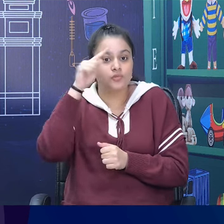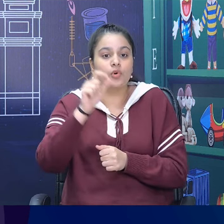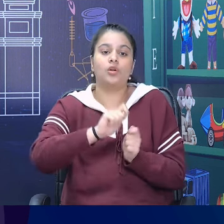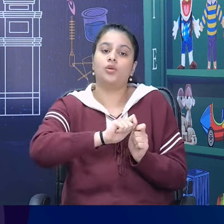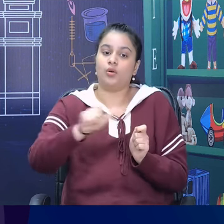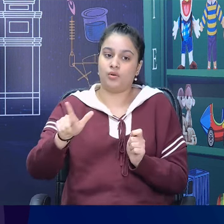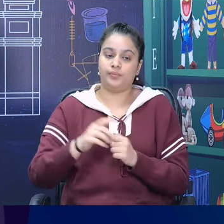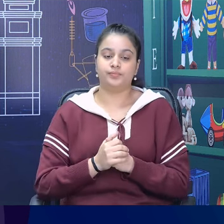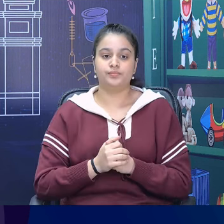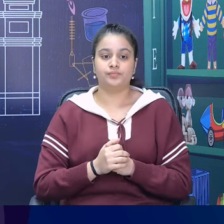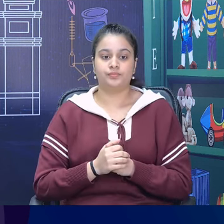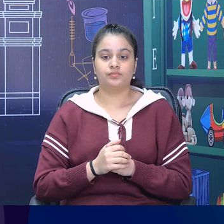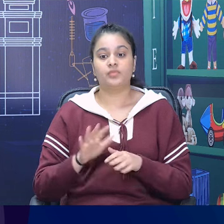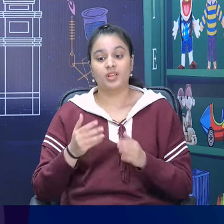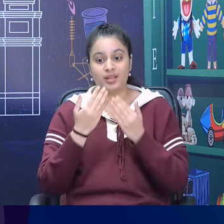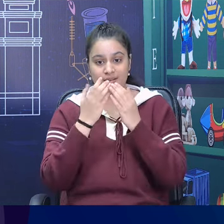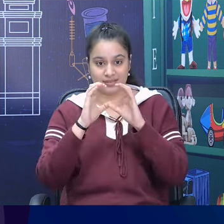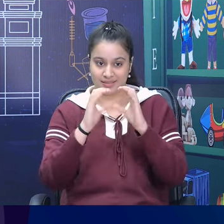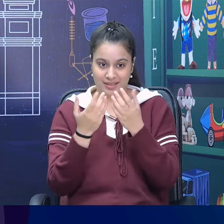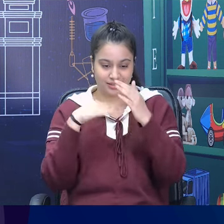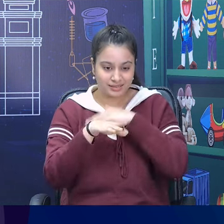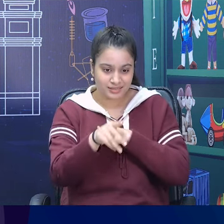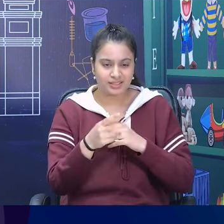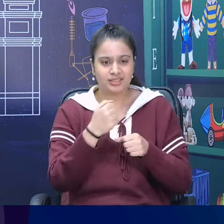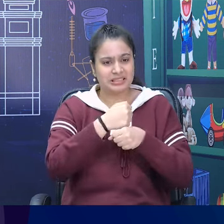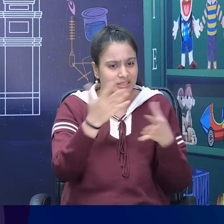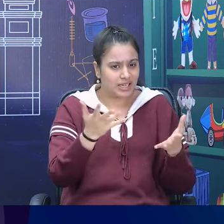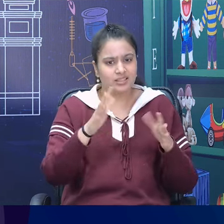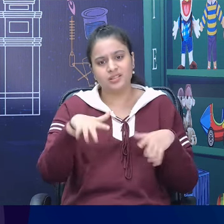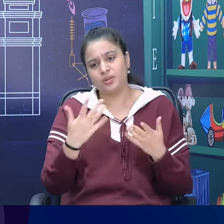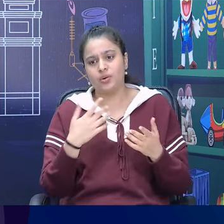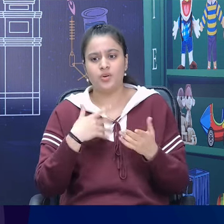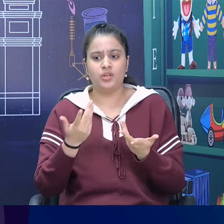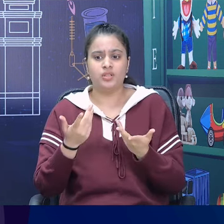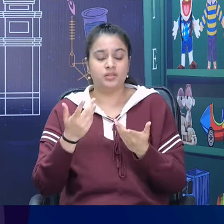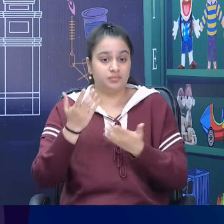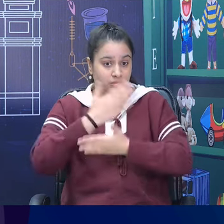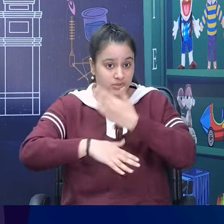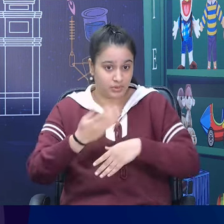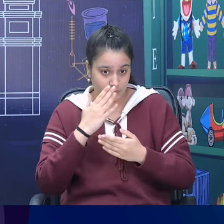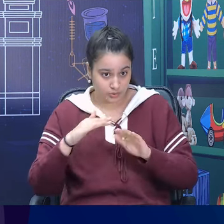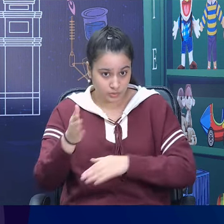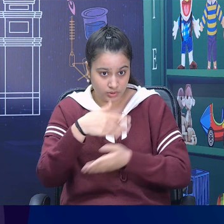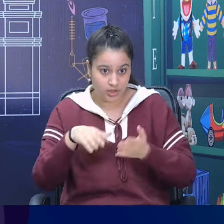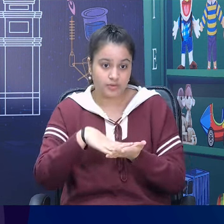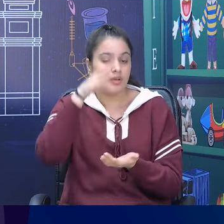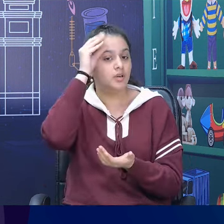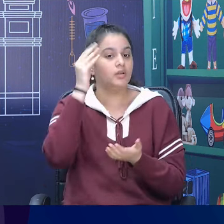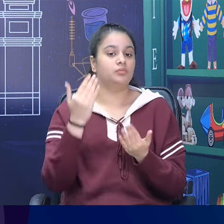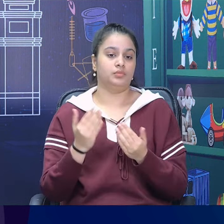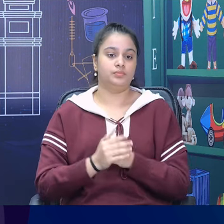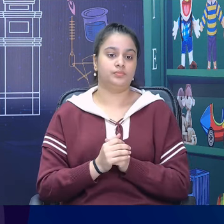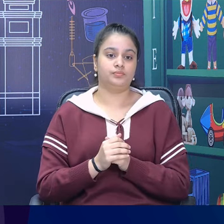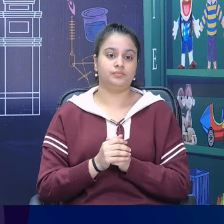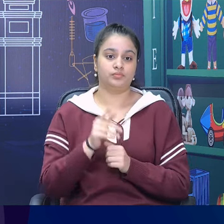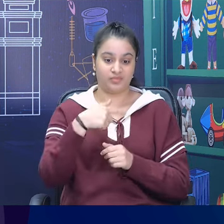क्लास के अंदर सारे स्पेशल नीड या नॉर्मल या जनरल बच्चे भी हैं सारे जो है इसी एक टीएलएम की हेल्प से इस कांसेप्ट को समझ पाएं तो जो